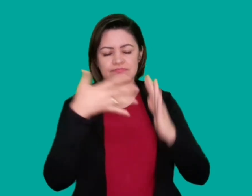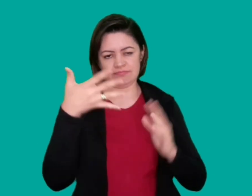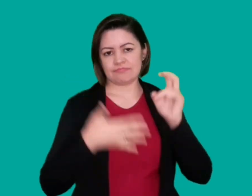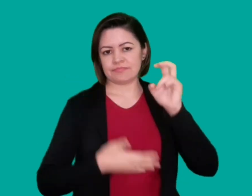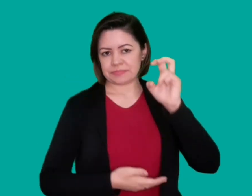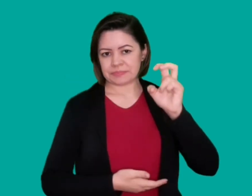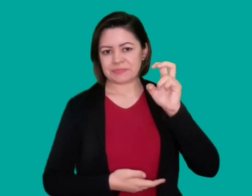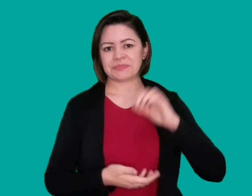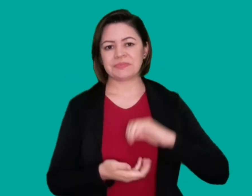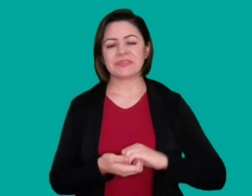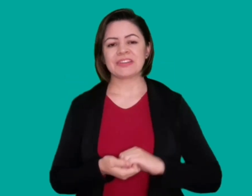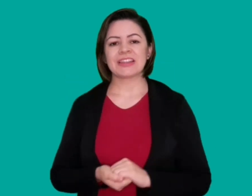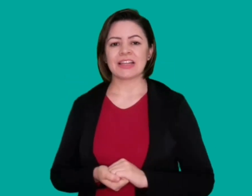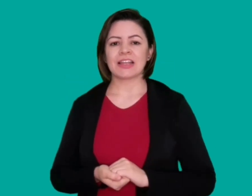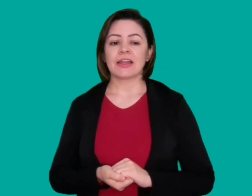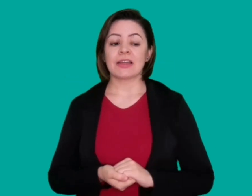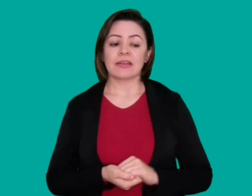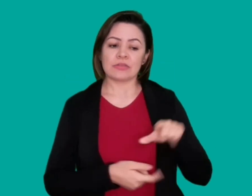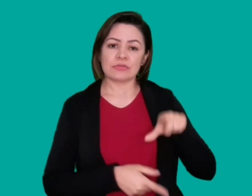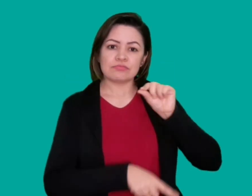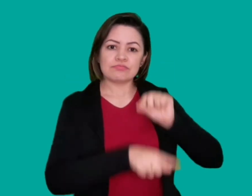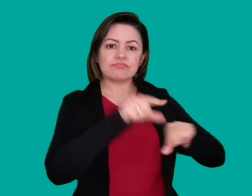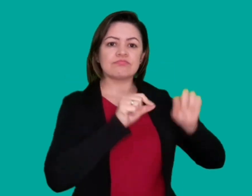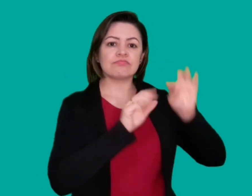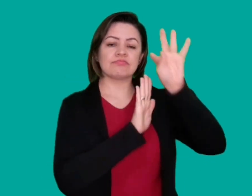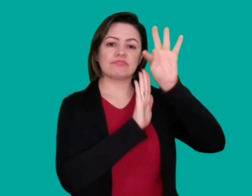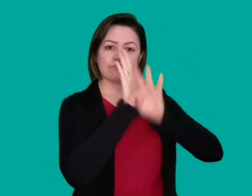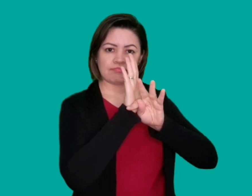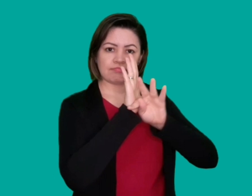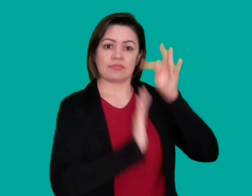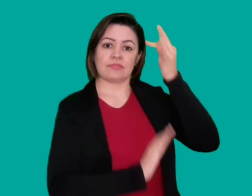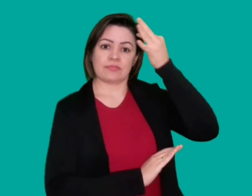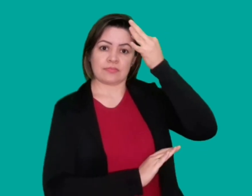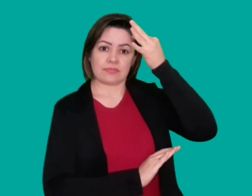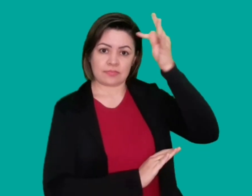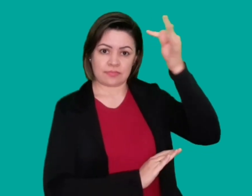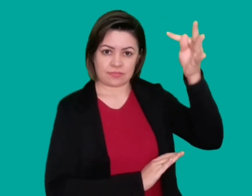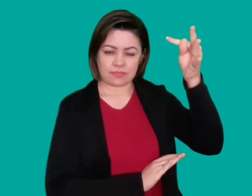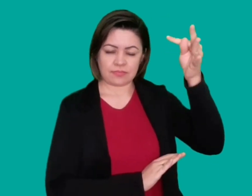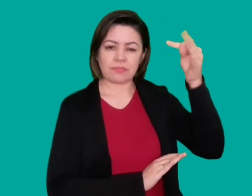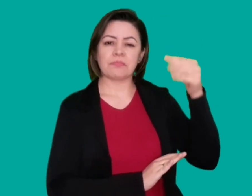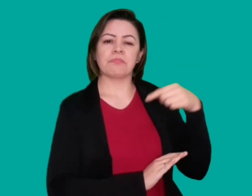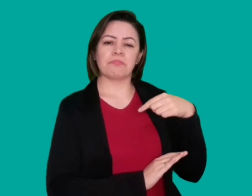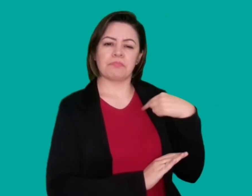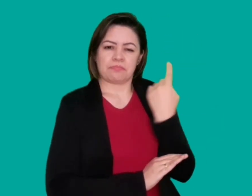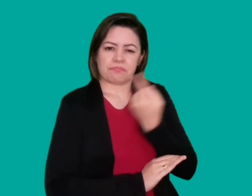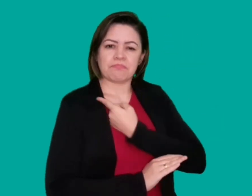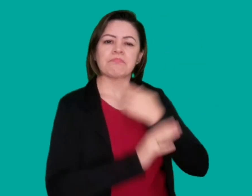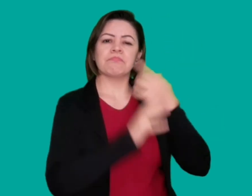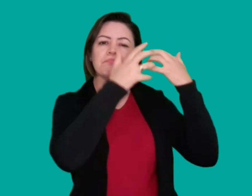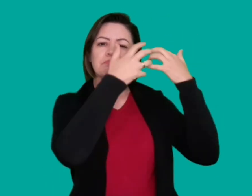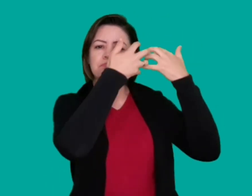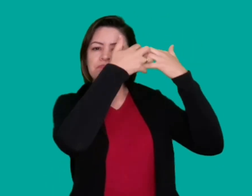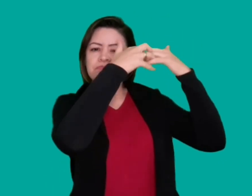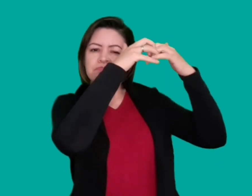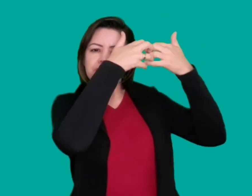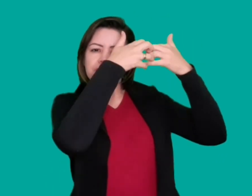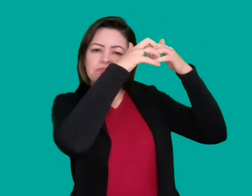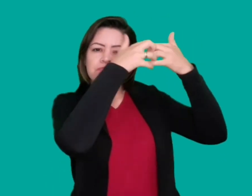libras 5 e eu selecionei alguns textos teóricos para que nós possamos refletir